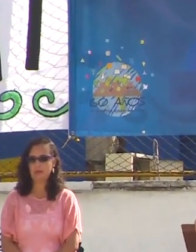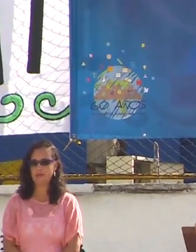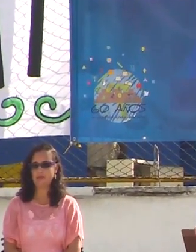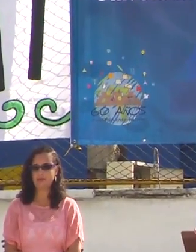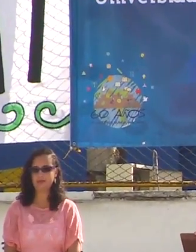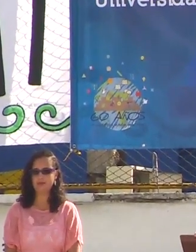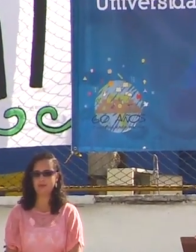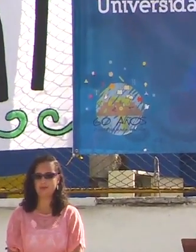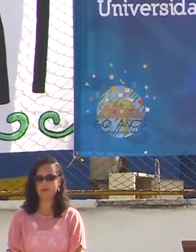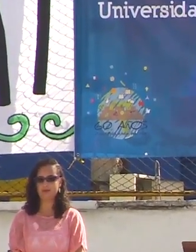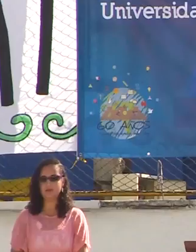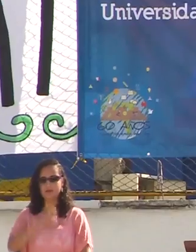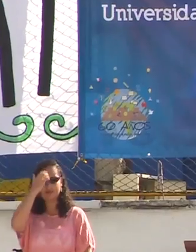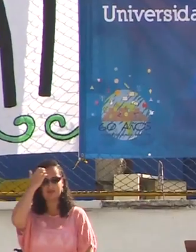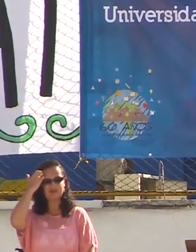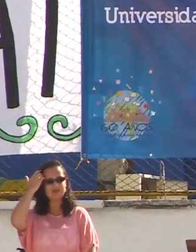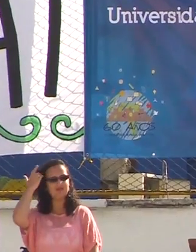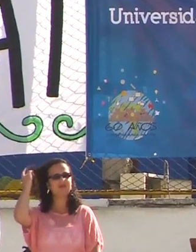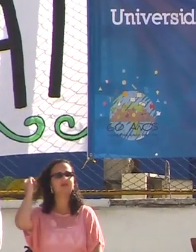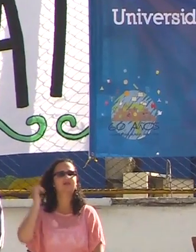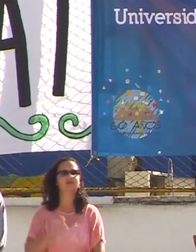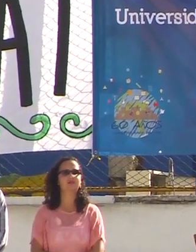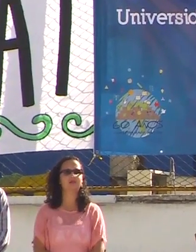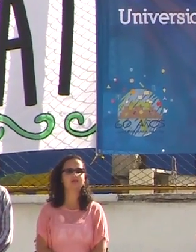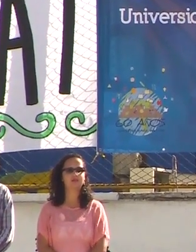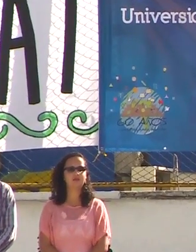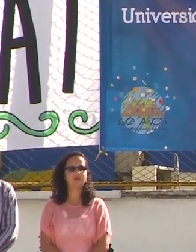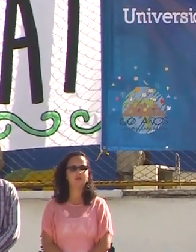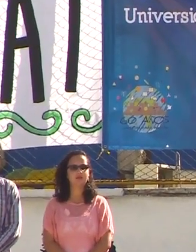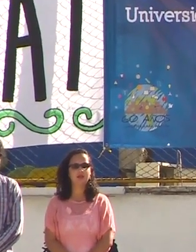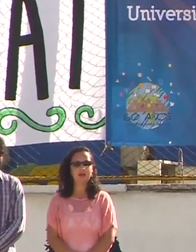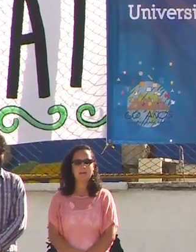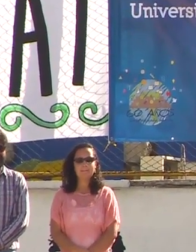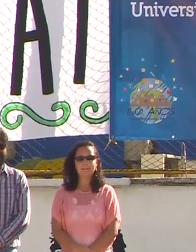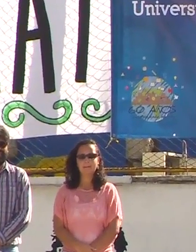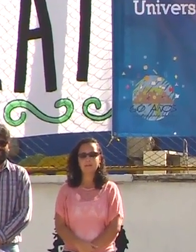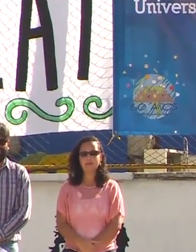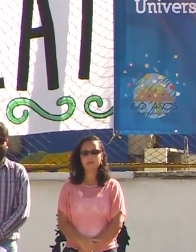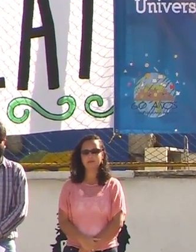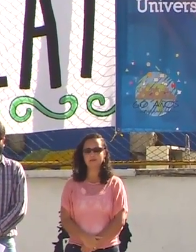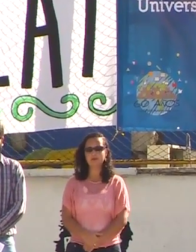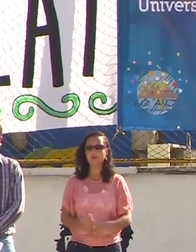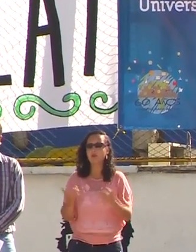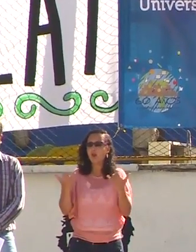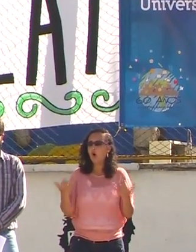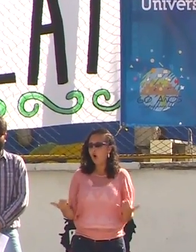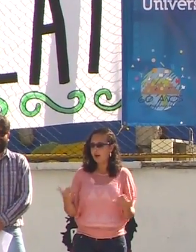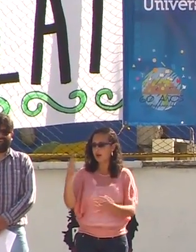Quiero abordar en la intervención de hoy, dos temas: